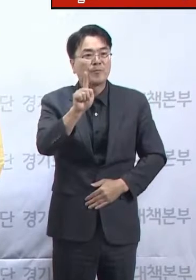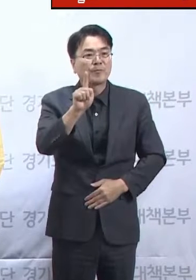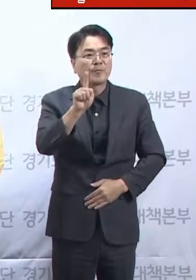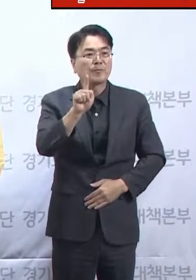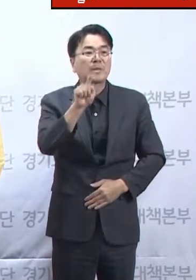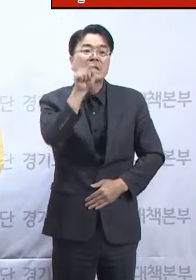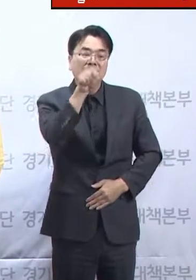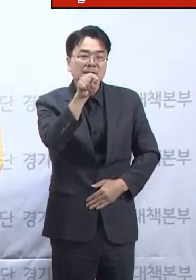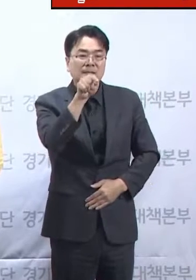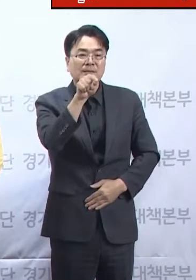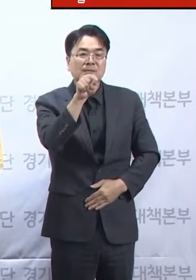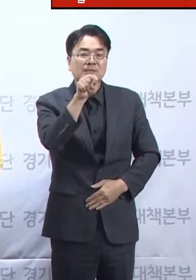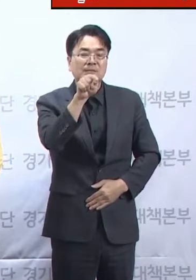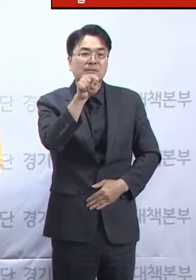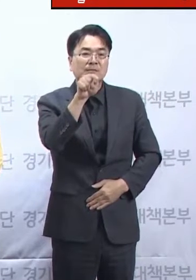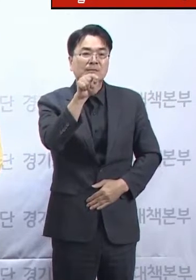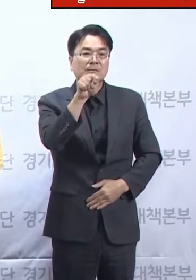학원을